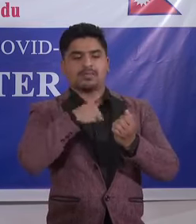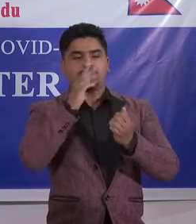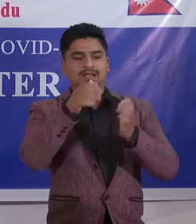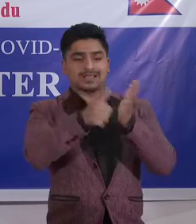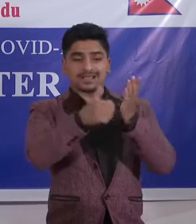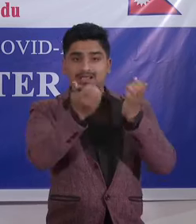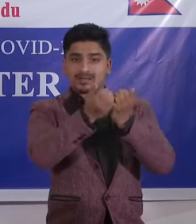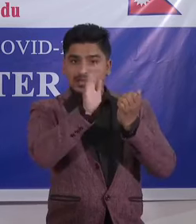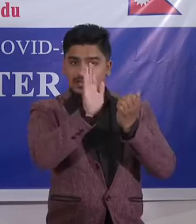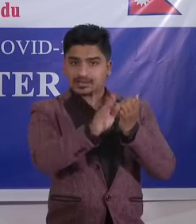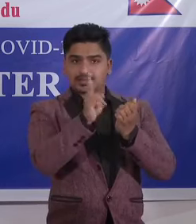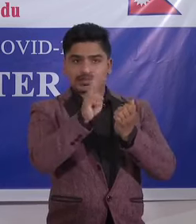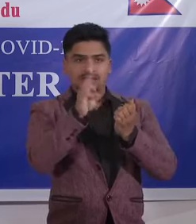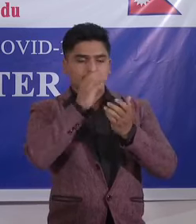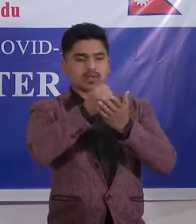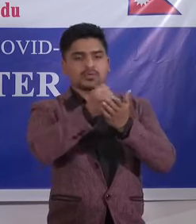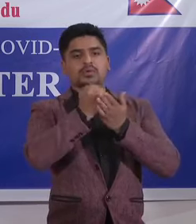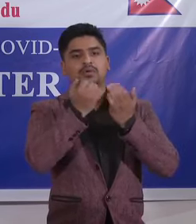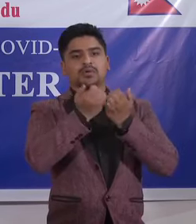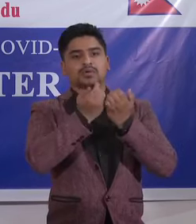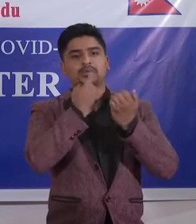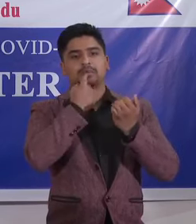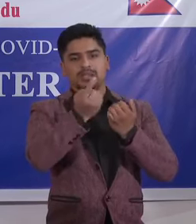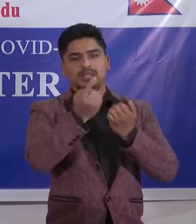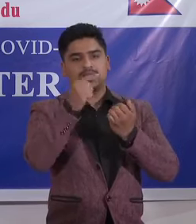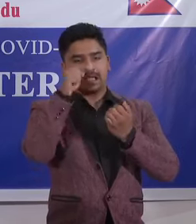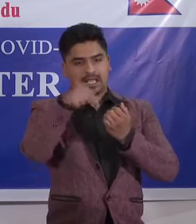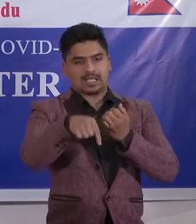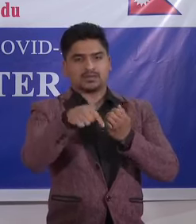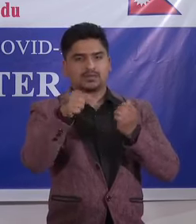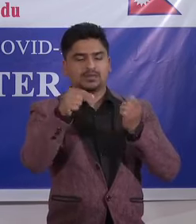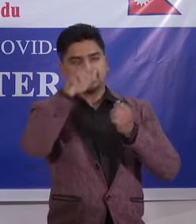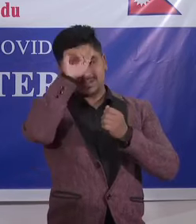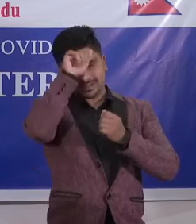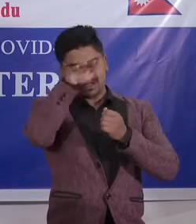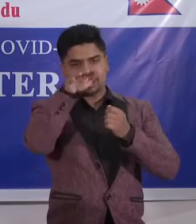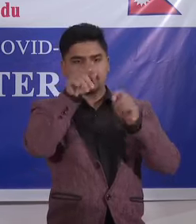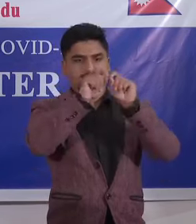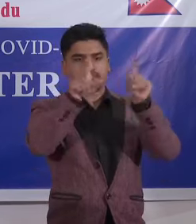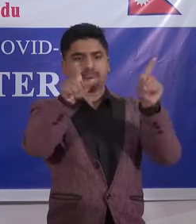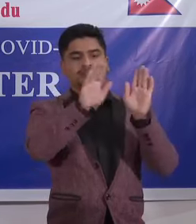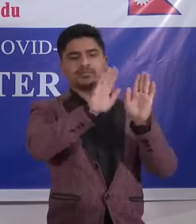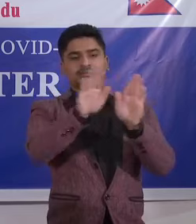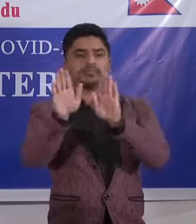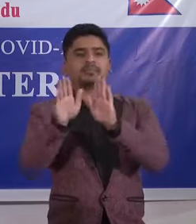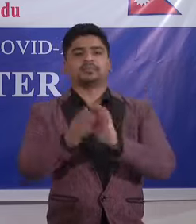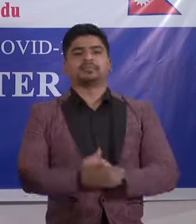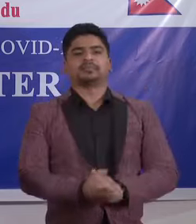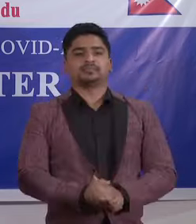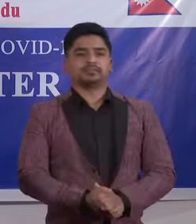रायका शूं तेस्मा चाहिन सयक गरों बन्दे आजको अप्टेर्ट चाहिन मां अंतिगर्शू धन्यवाद